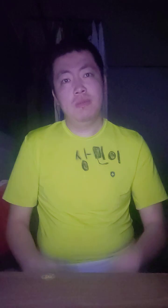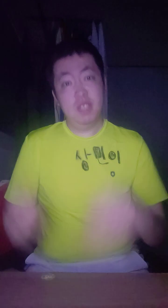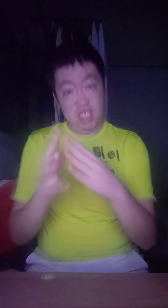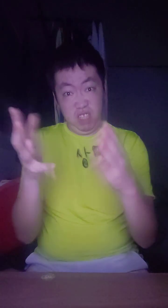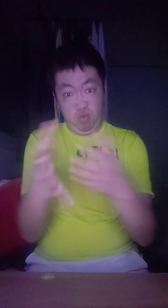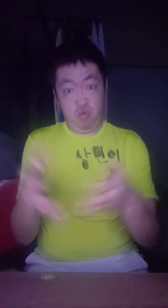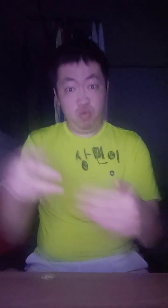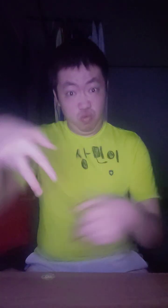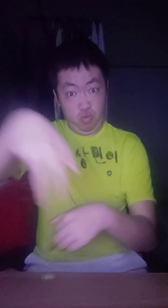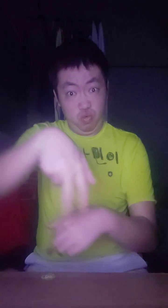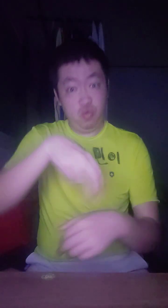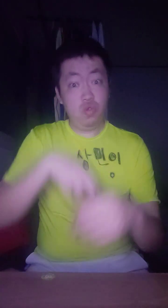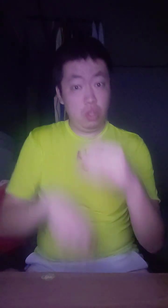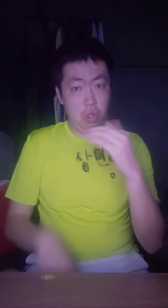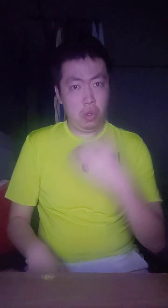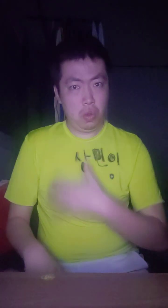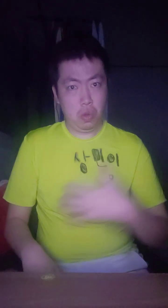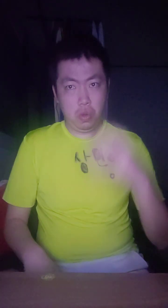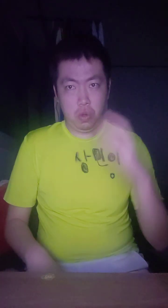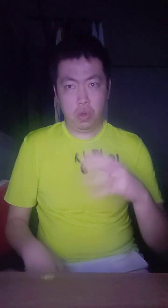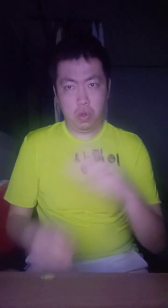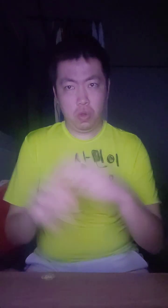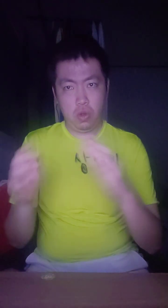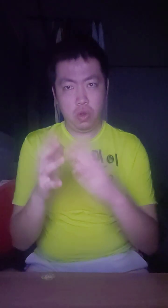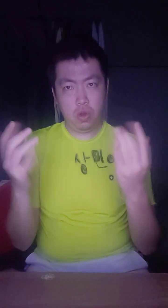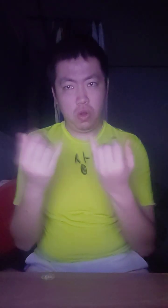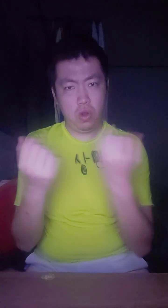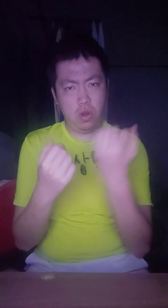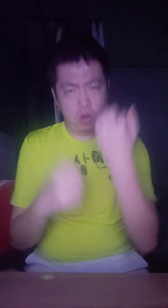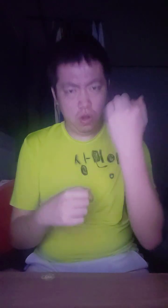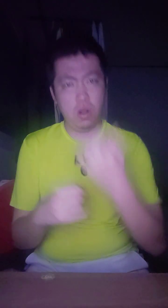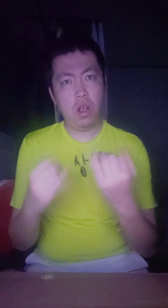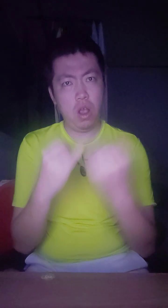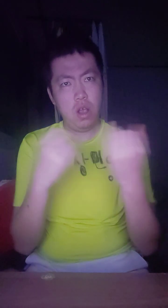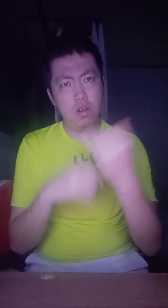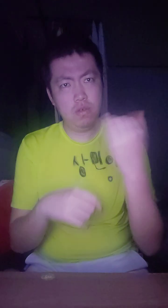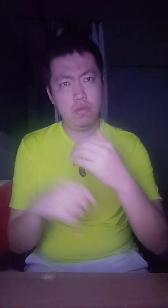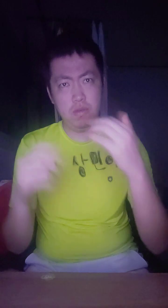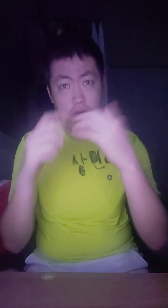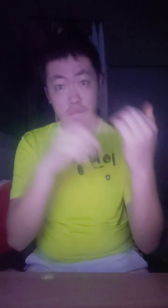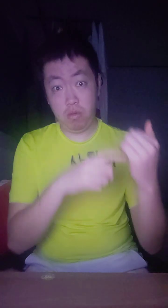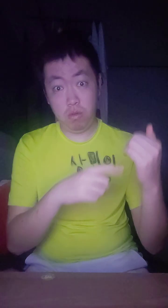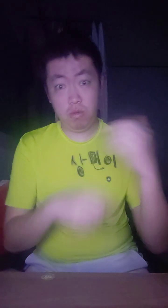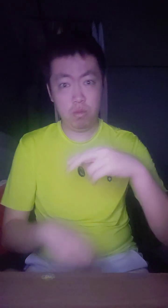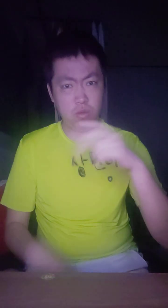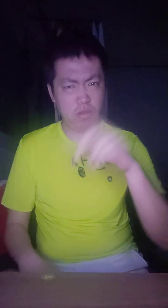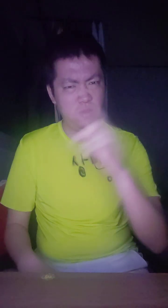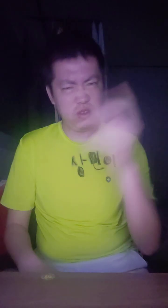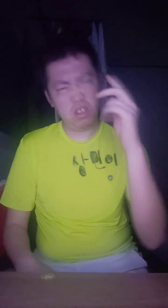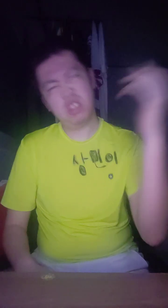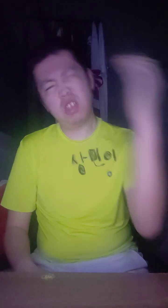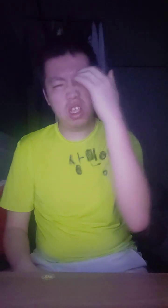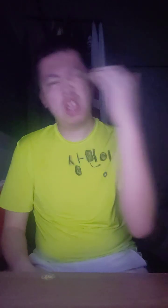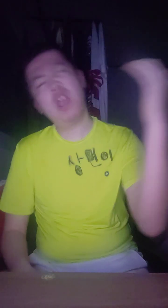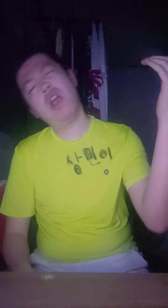상가복도를 걸어가는 여성. 갑자기 뒤편에서 무언가 빠른 속도로 날아오고 물건에 머리를 맞은 여성은